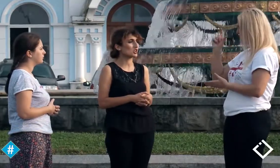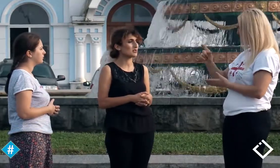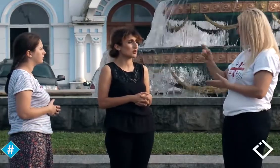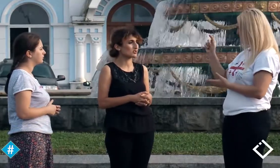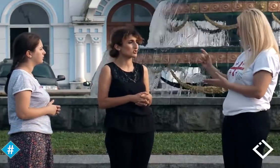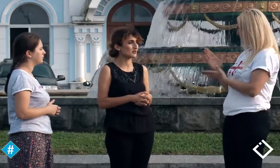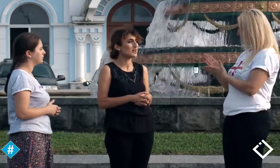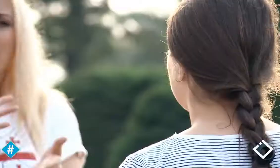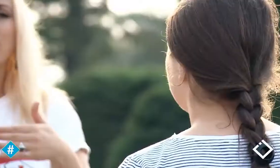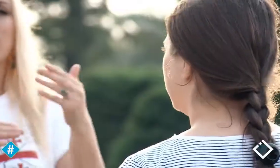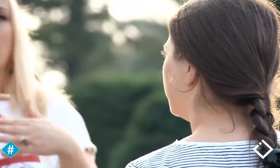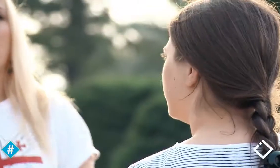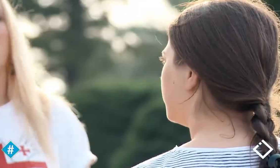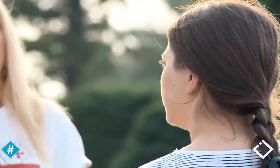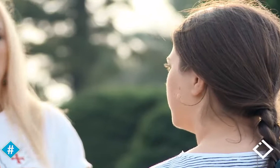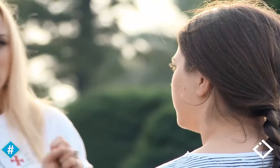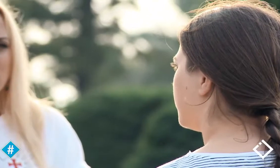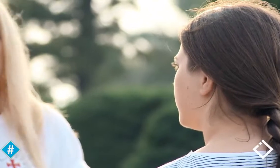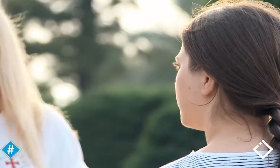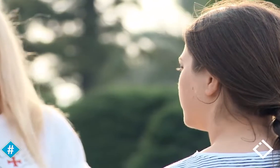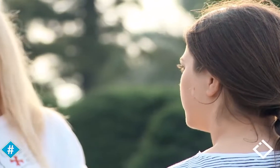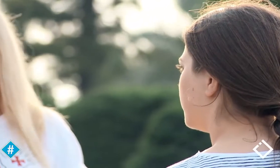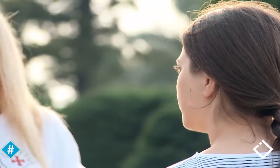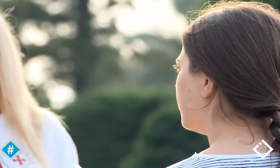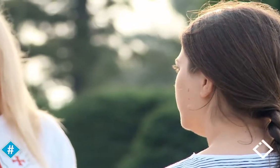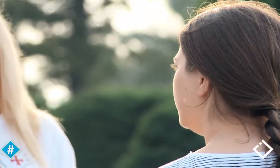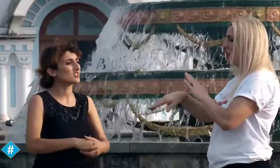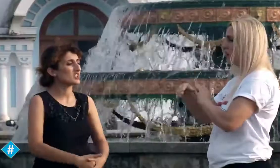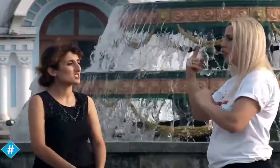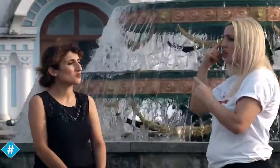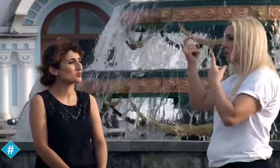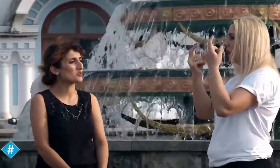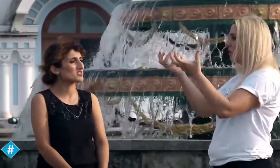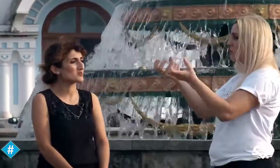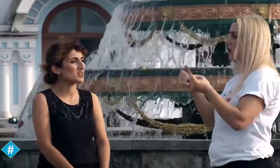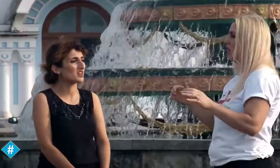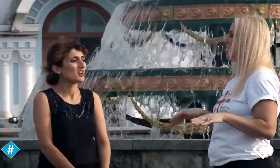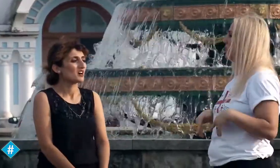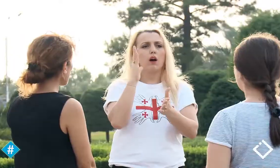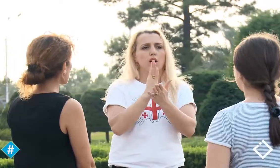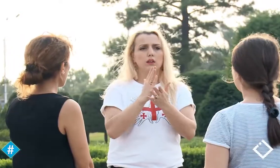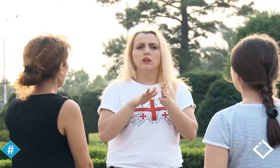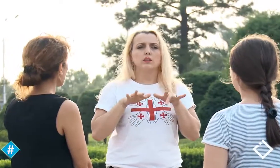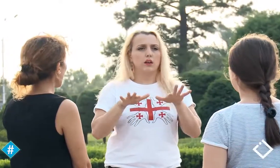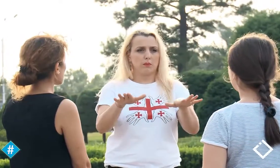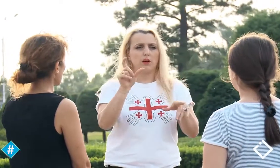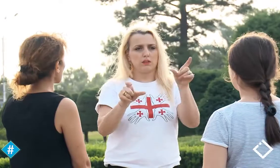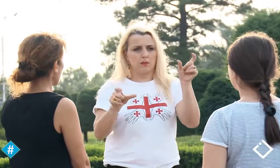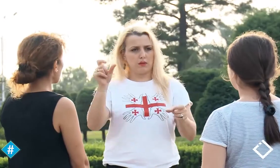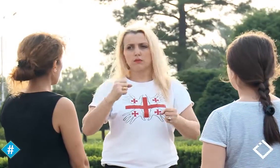შეიძლება რომ ეს მომსახურება თარჯიმნის მიიღო. რაც ეხება უმაღლეს სასწავლებელს, უნივერსიტეტს, მე არ მაქვს ინფორმაცია რომ სადმე